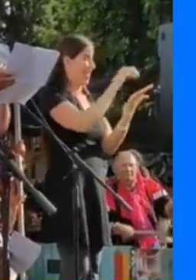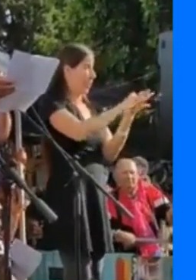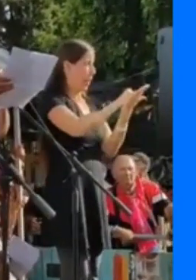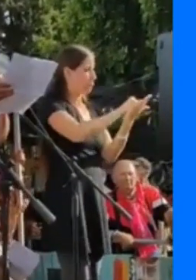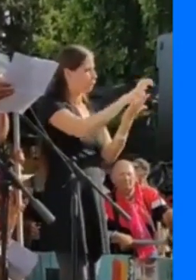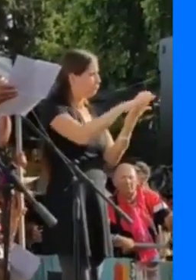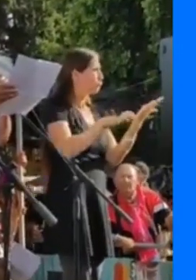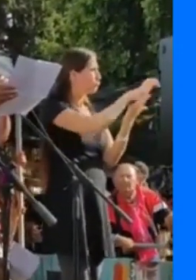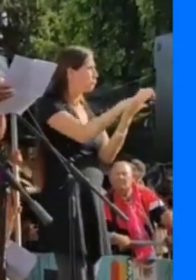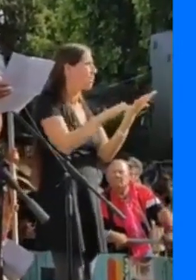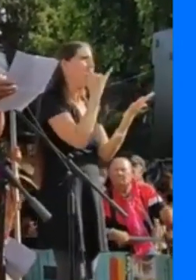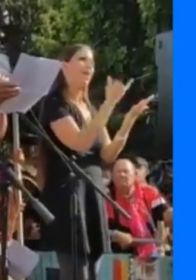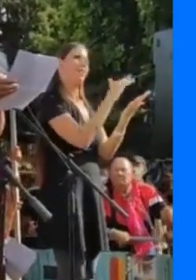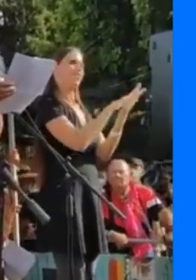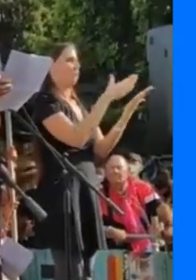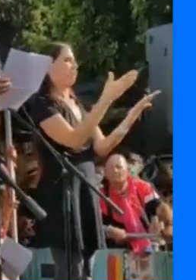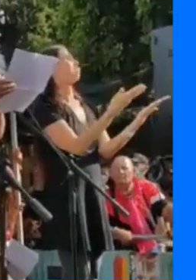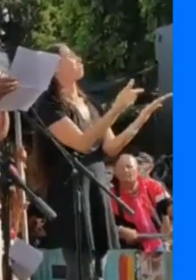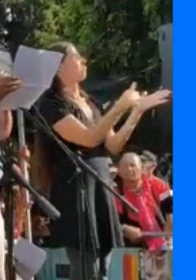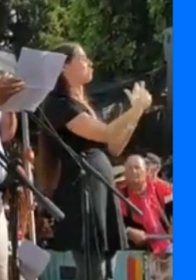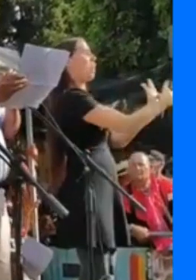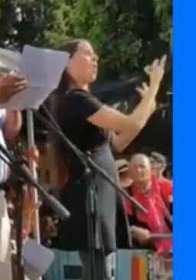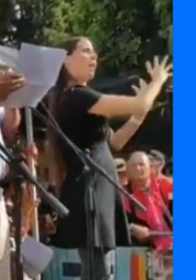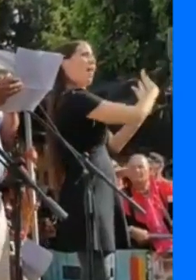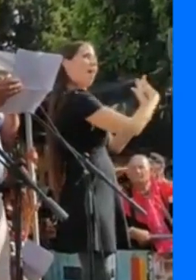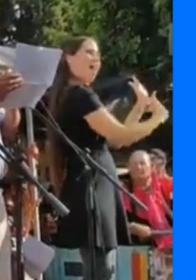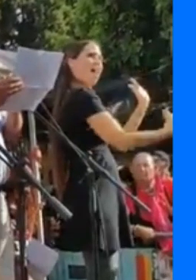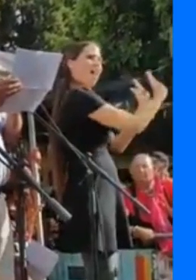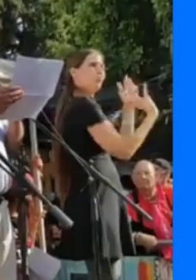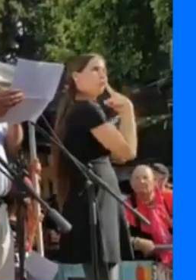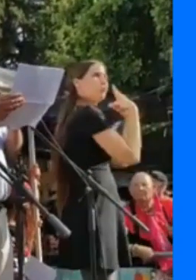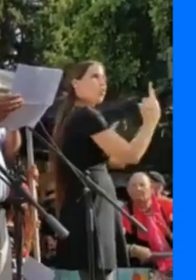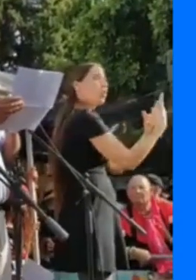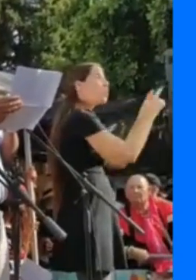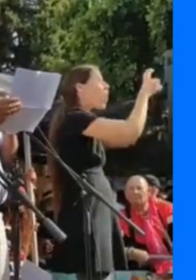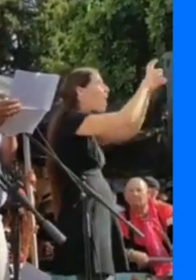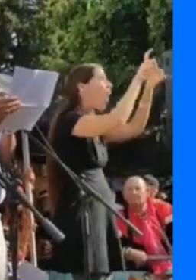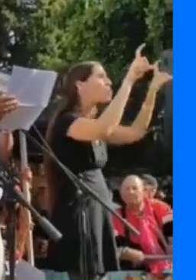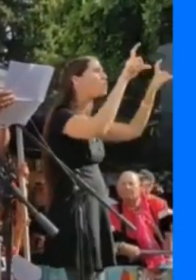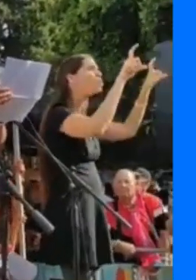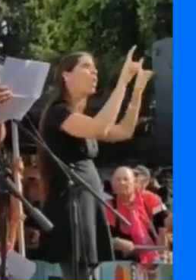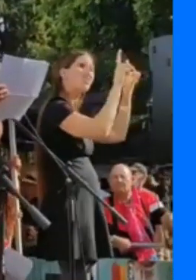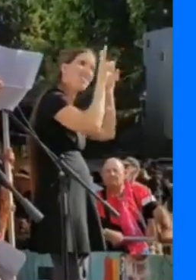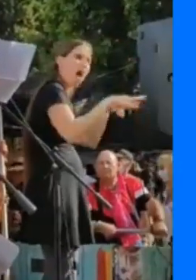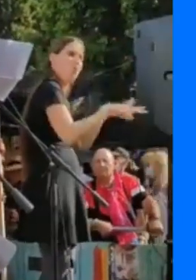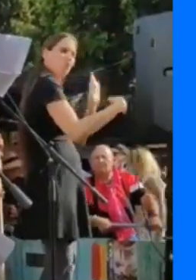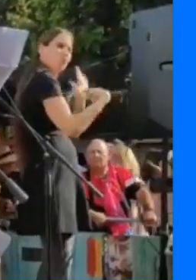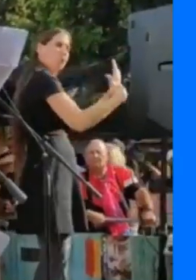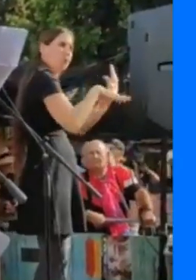העיתונים היו תמיד פתוחים בפני הגיגיהם בכותרות ראשיות לא פחות ולא